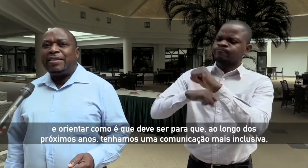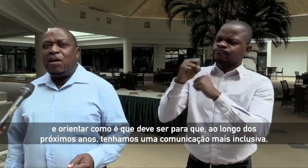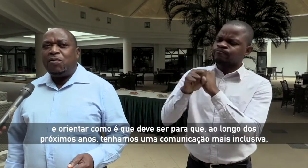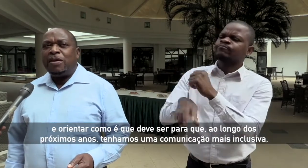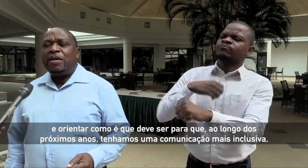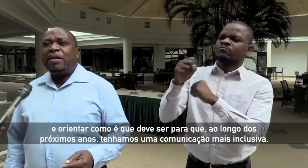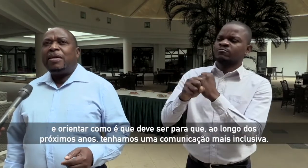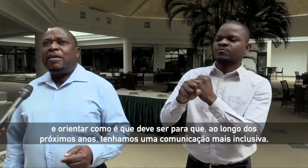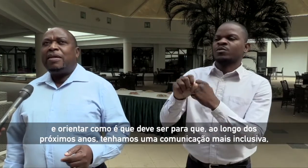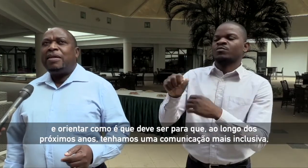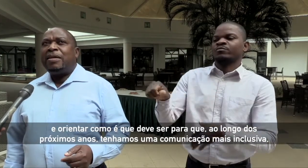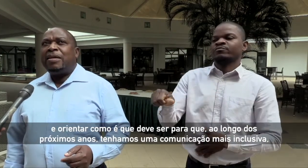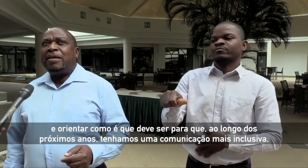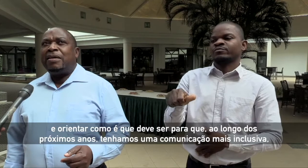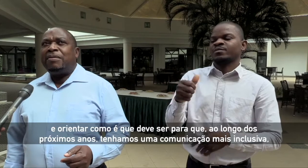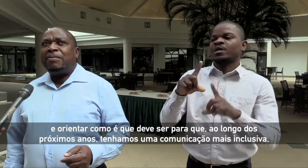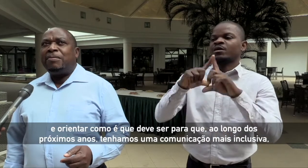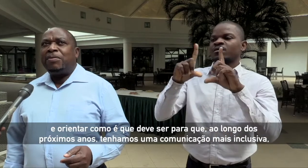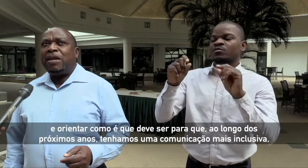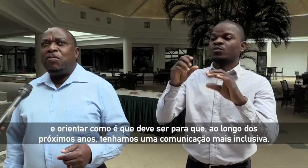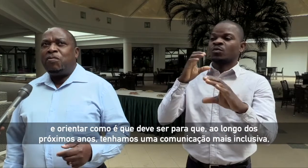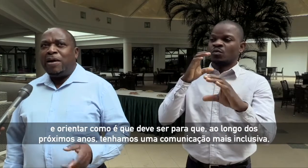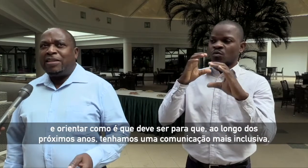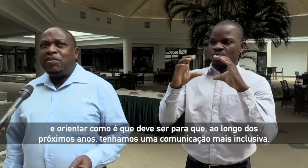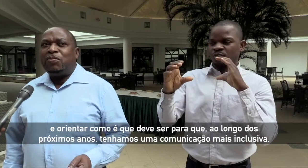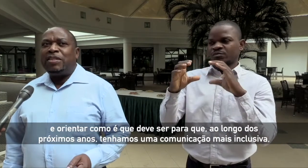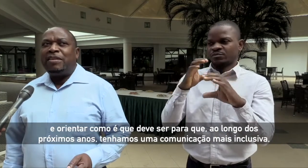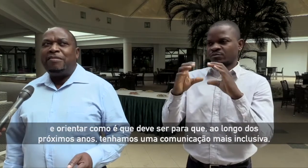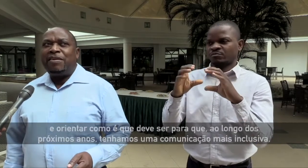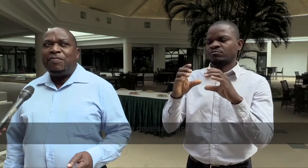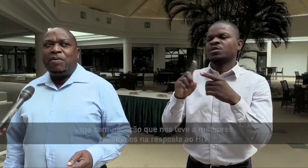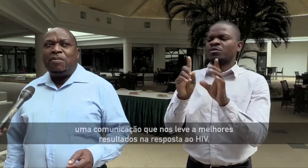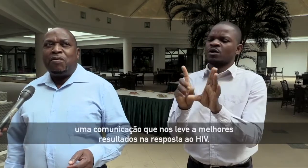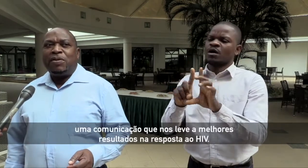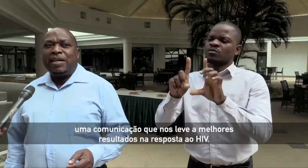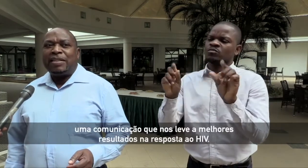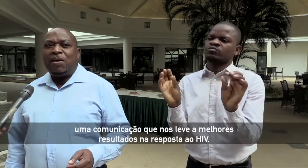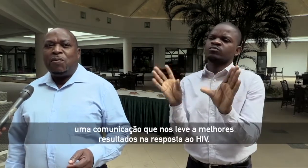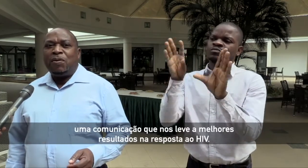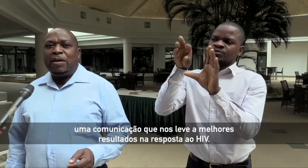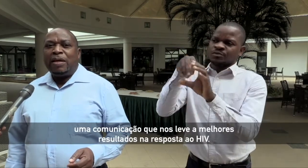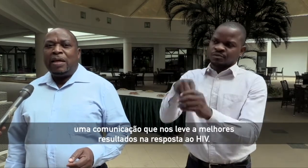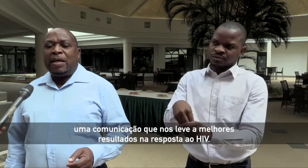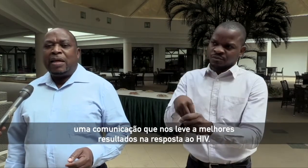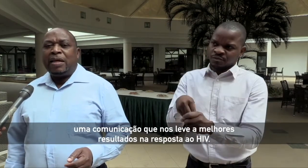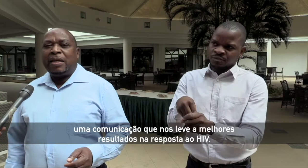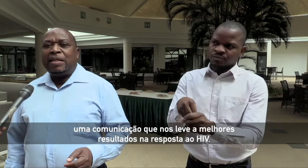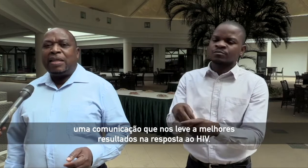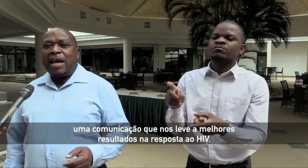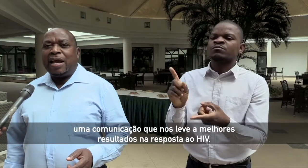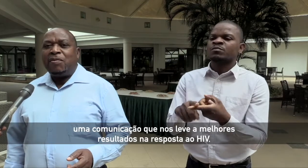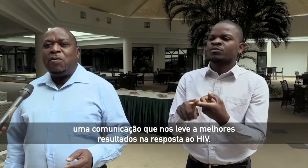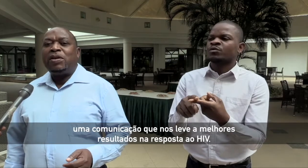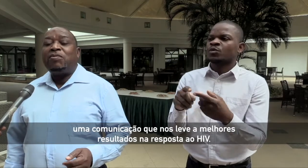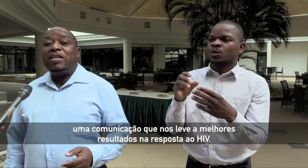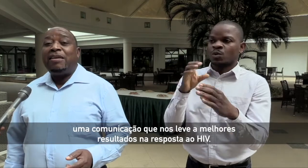comunicação mais inclusiva, uma comunicação que